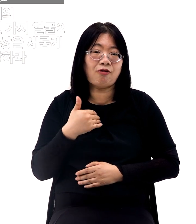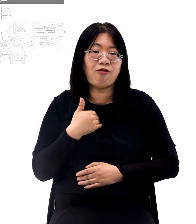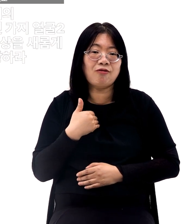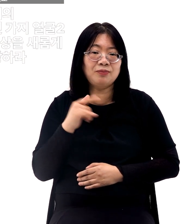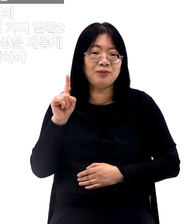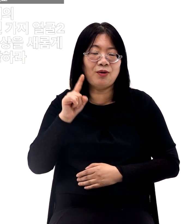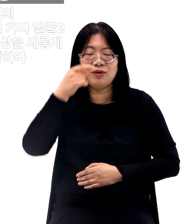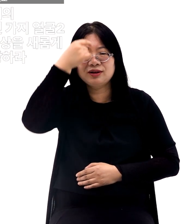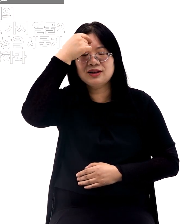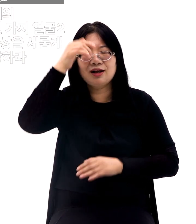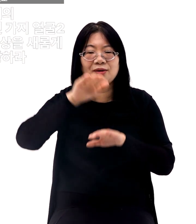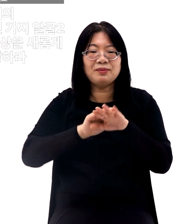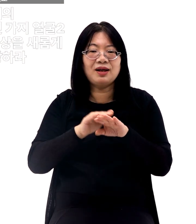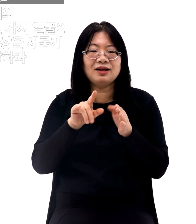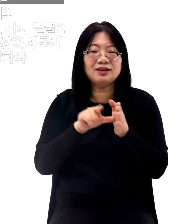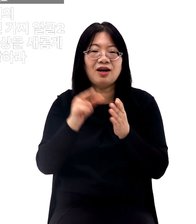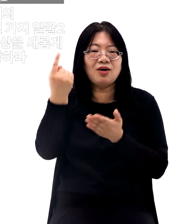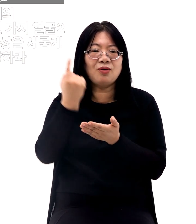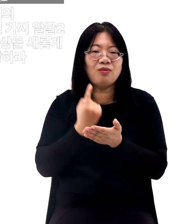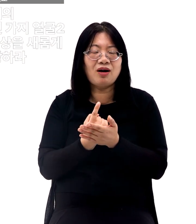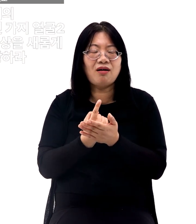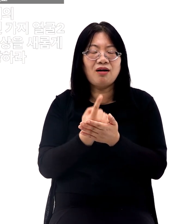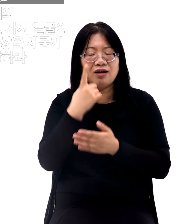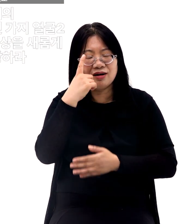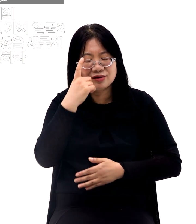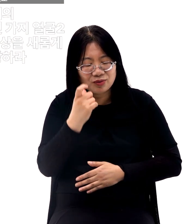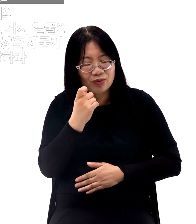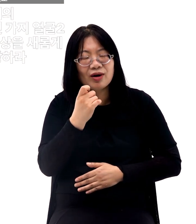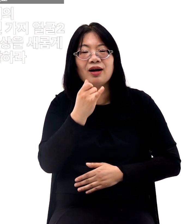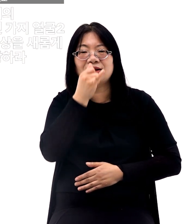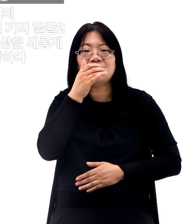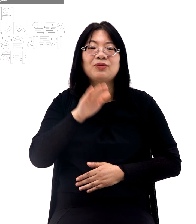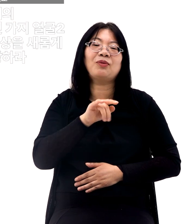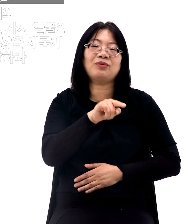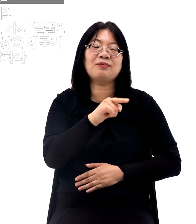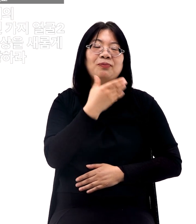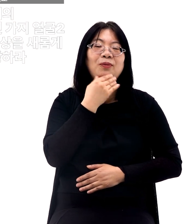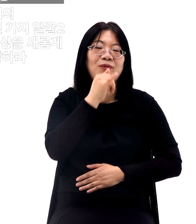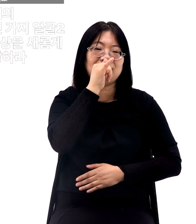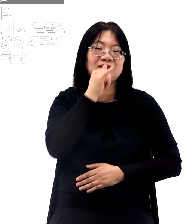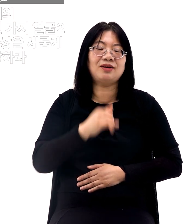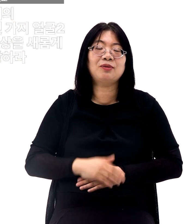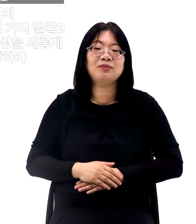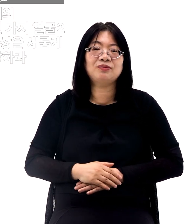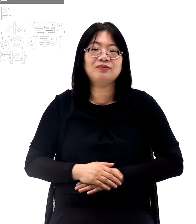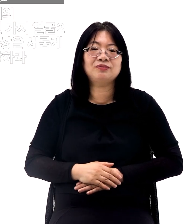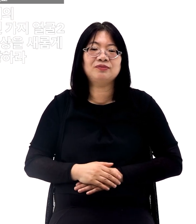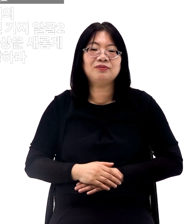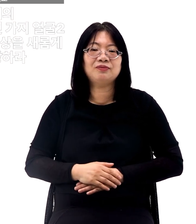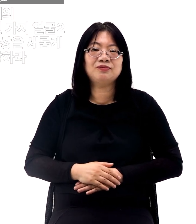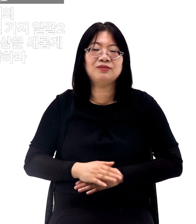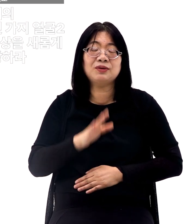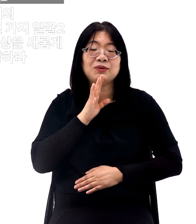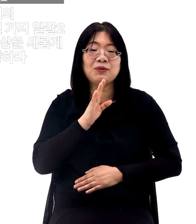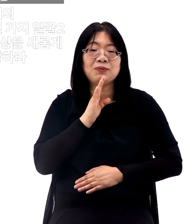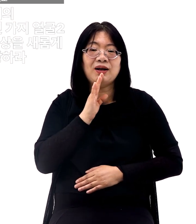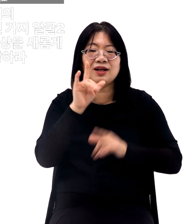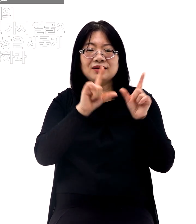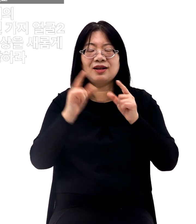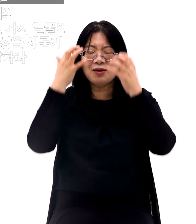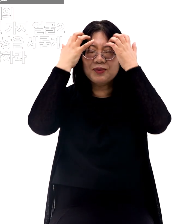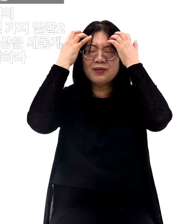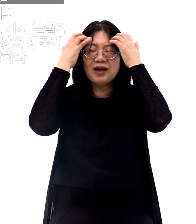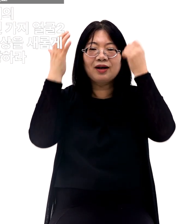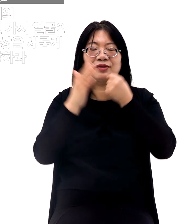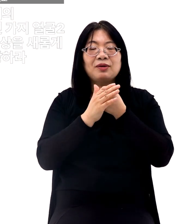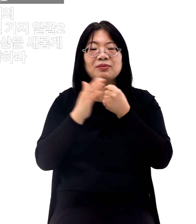그래서 예배의 시간에 와서 졸다 가더라도 그분은 복이 있는 자입니다. 얼마나 생활이